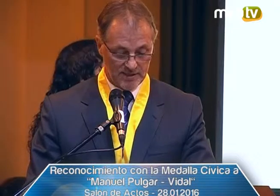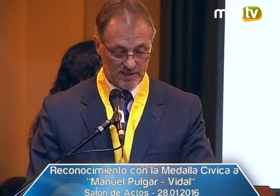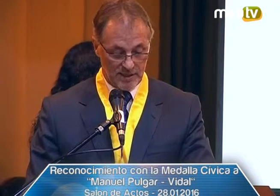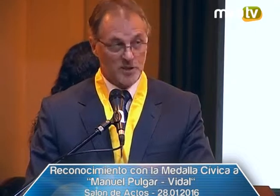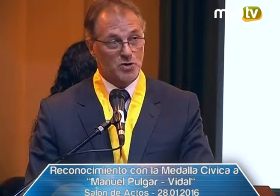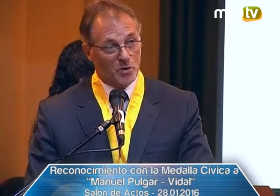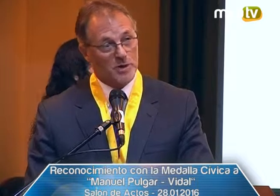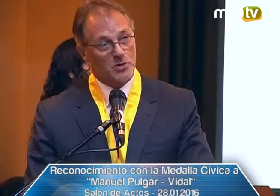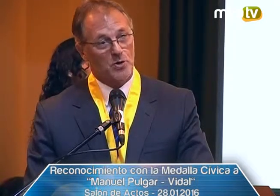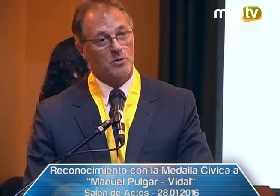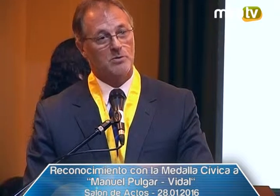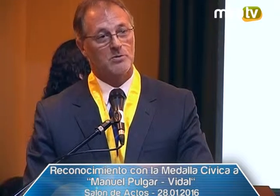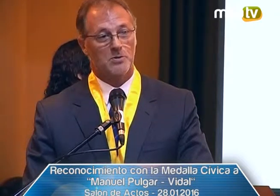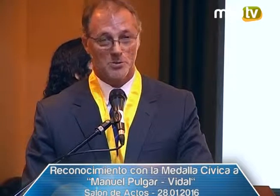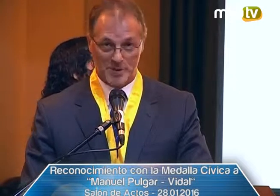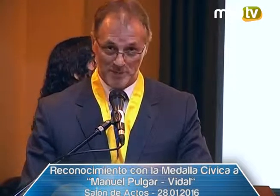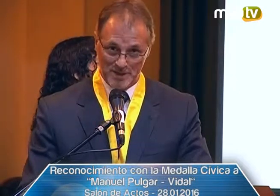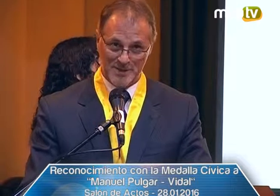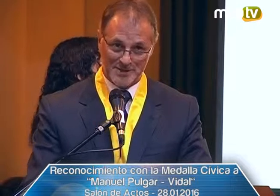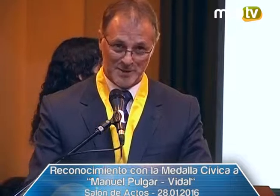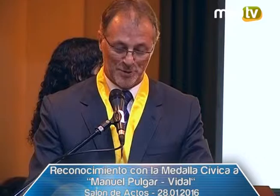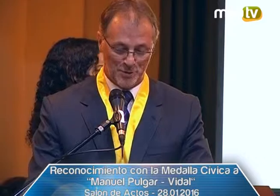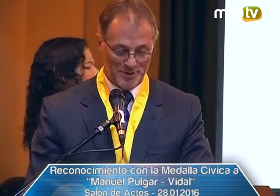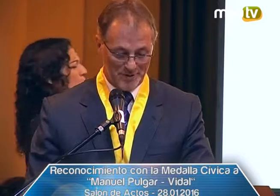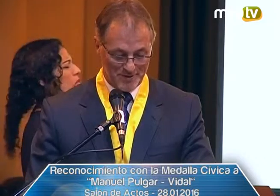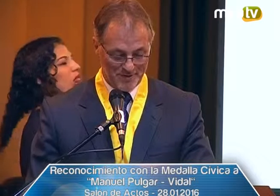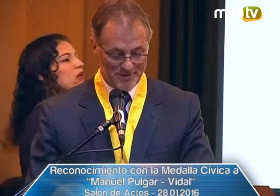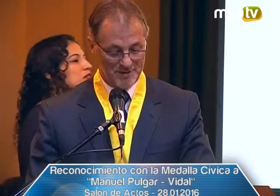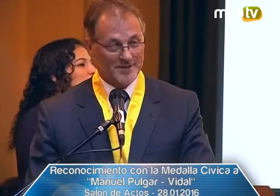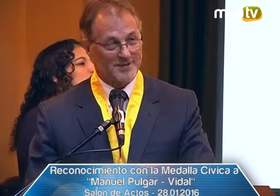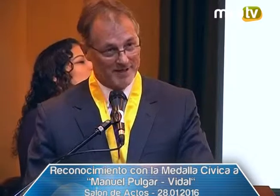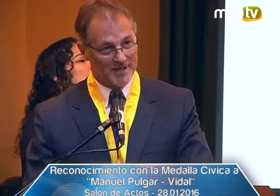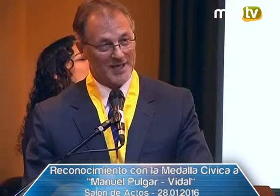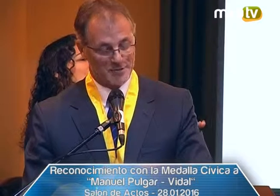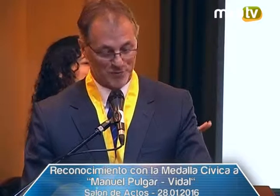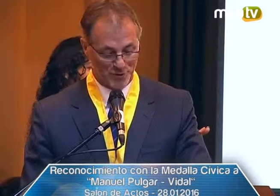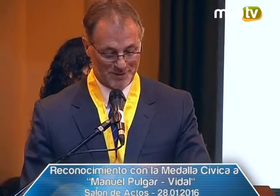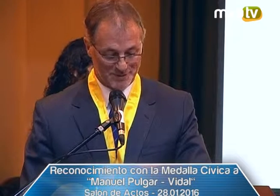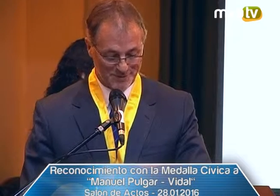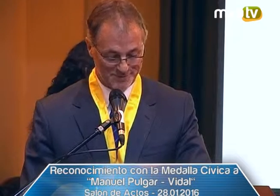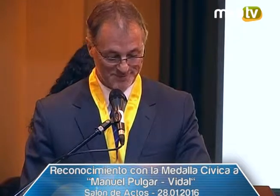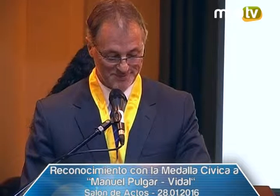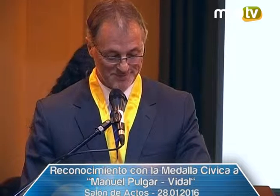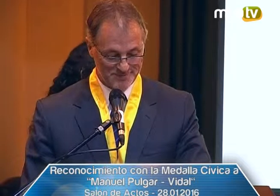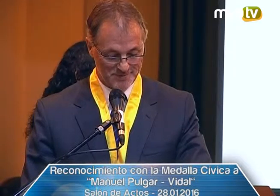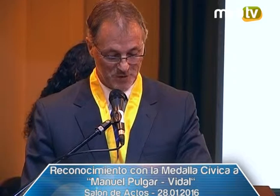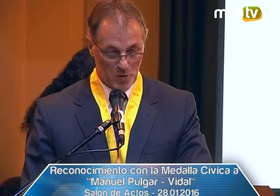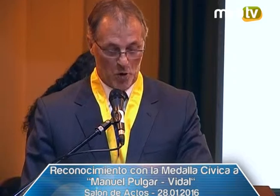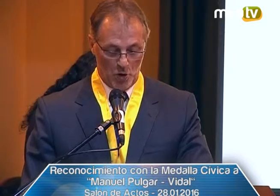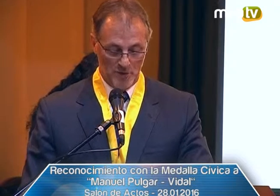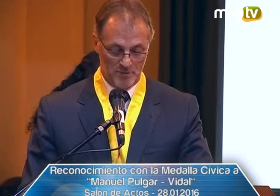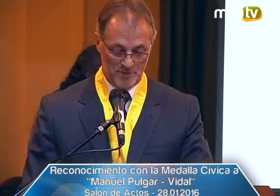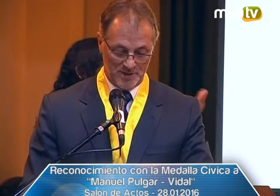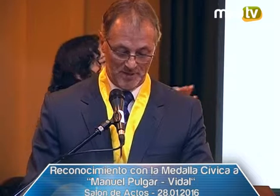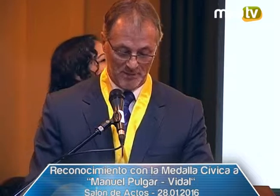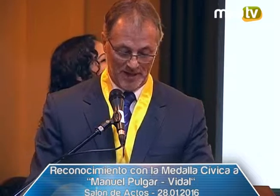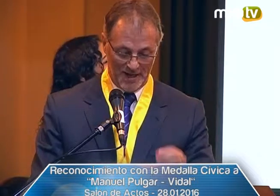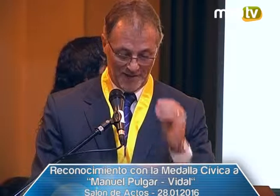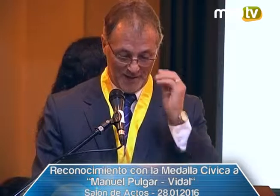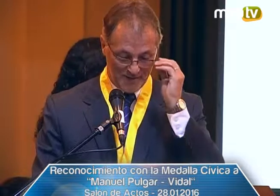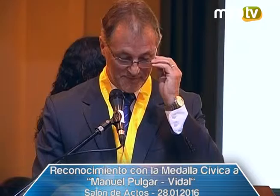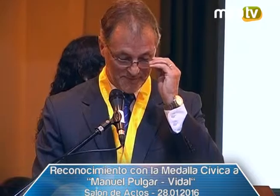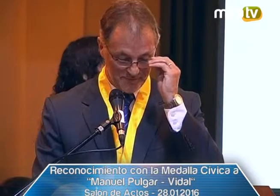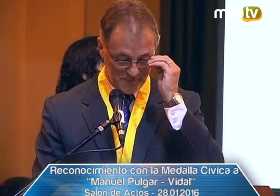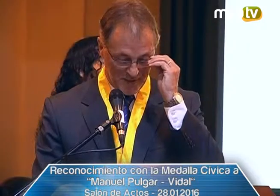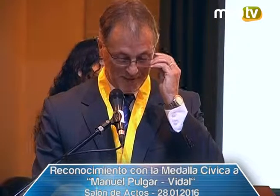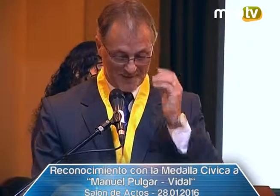sencilla y, sobre todo, como también ya se dejó entrever, dedicada a su formación. Hoy, mientras